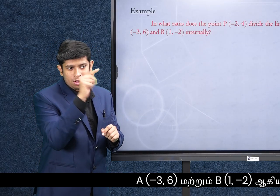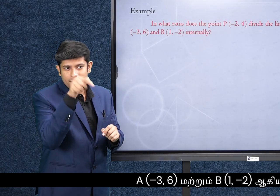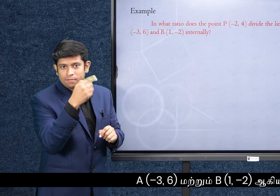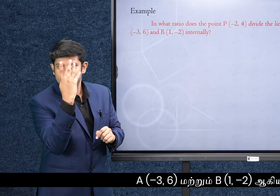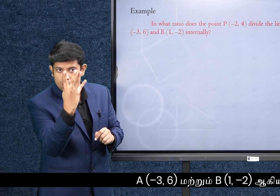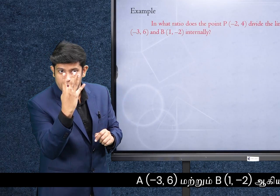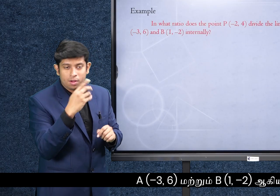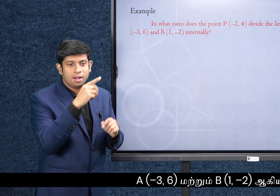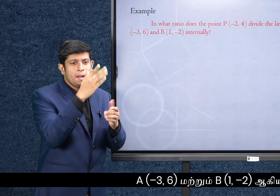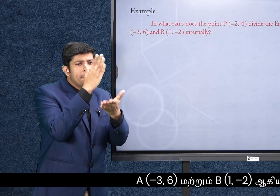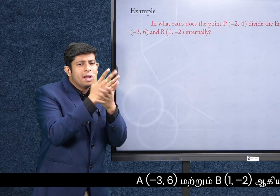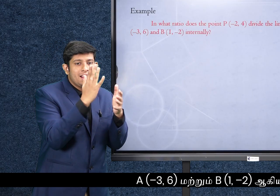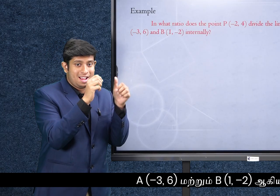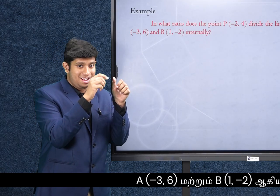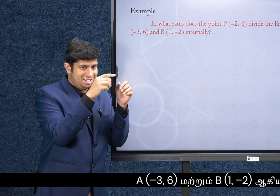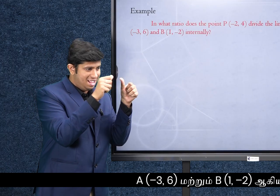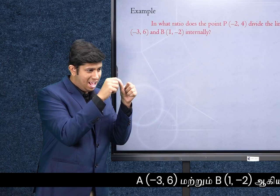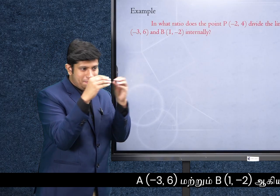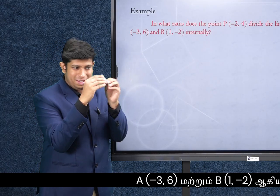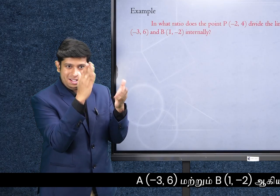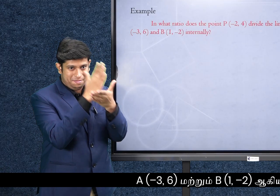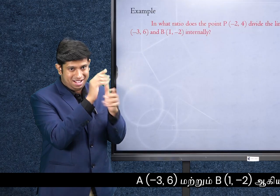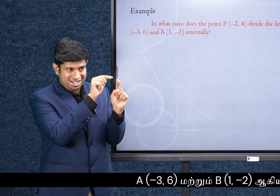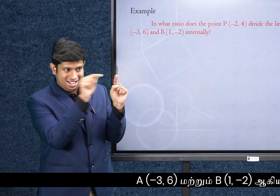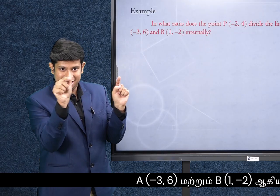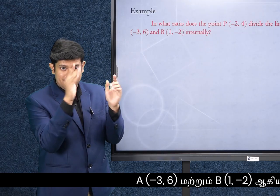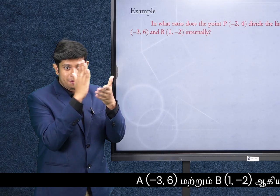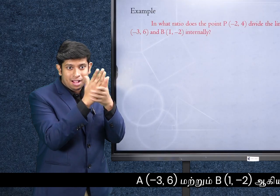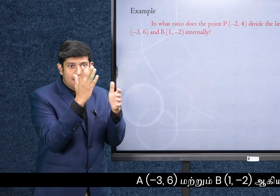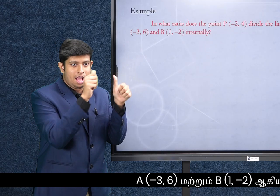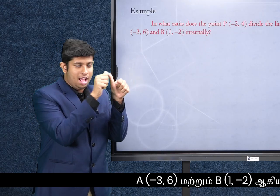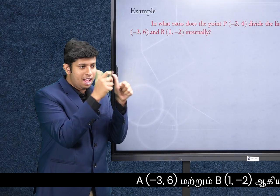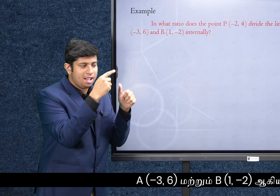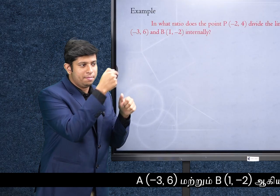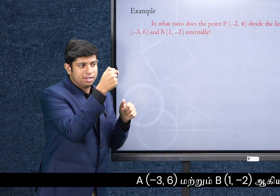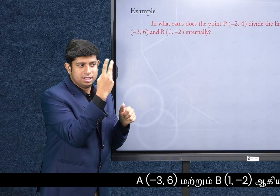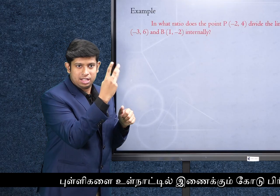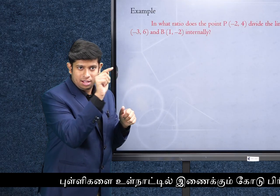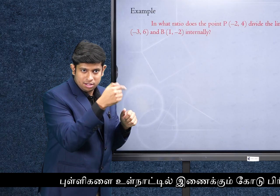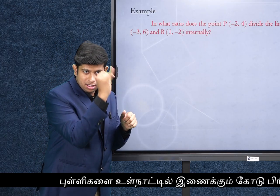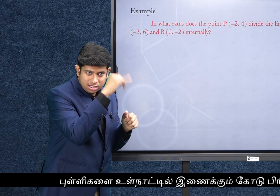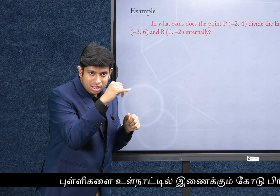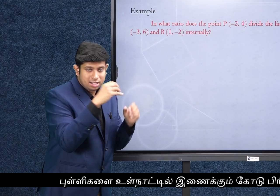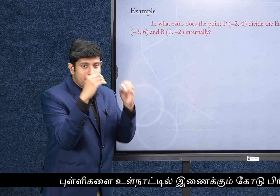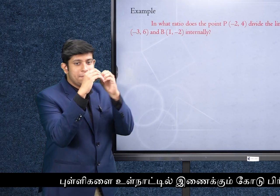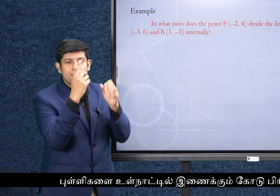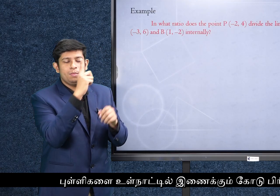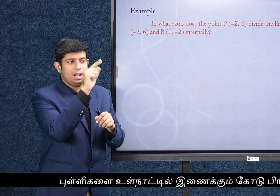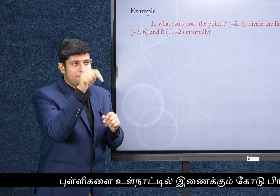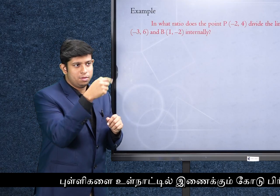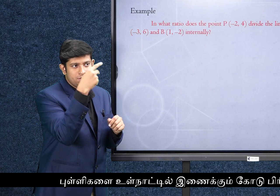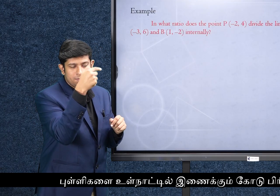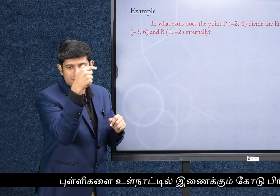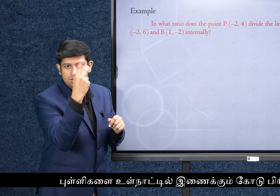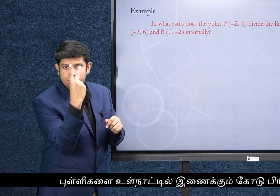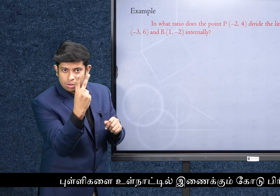3 6 மற்றும் பி அடைப்புக்குறிக்குள் 1 கழித்தல் 2 ஆகிய புள்ளிகளை உள்நாட்டில் இணைக்கும்